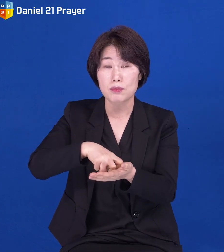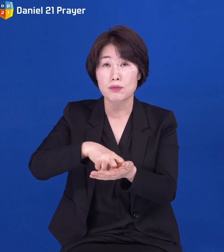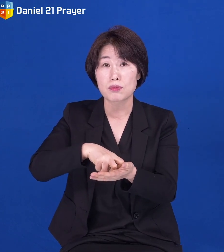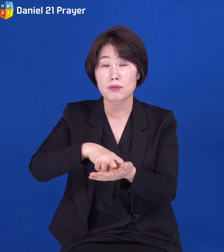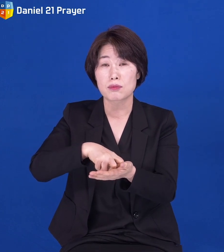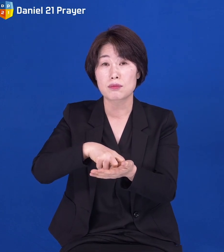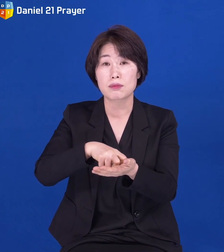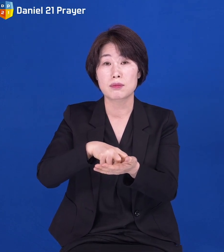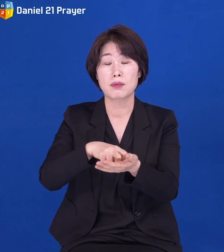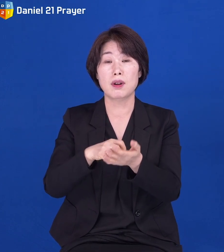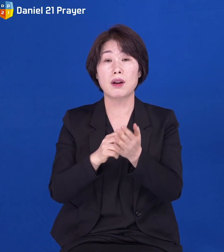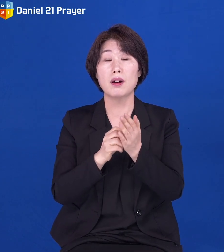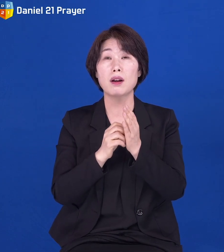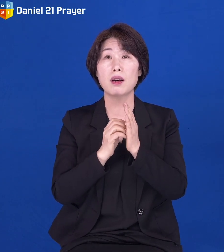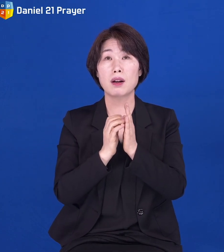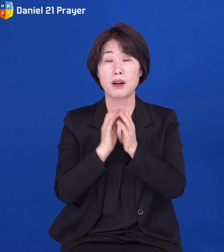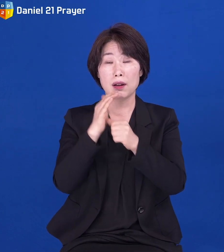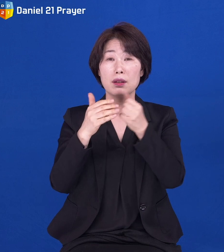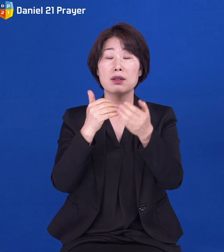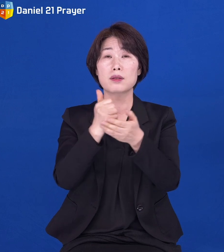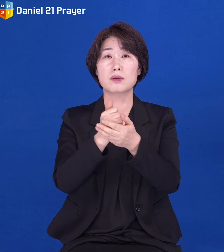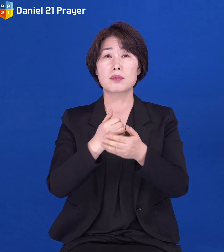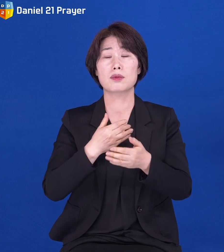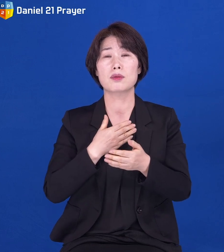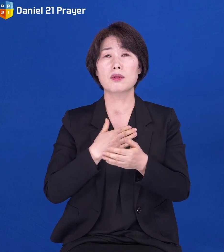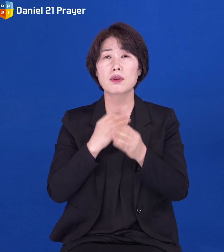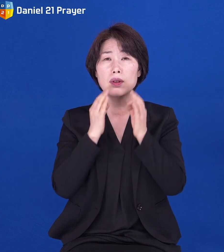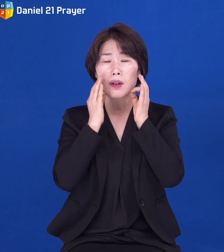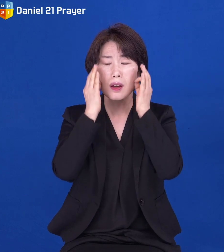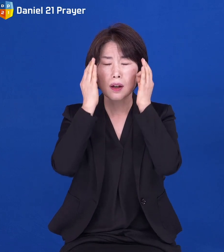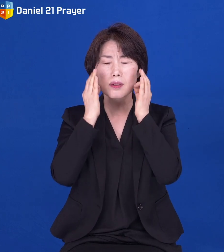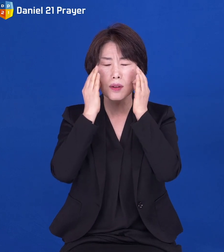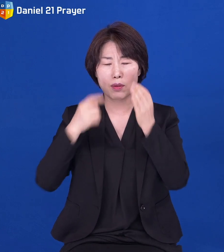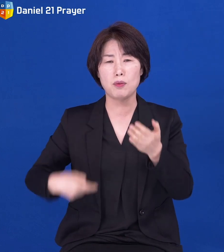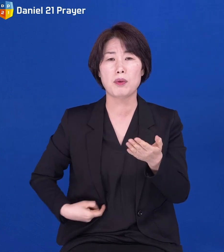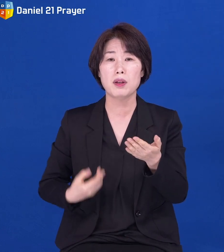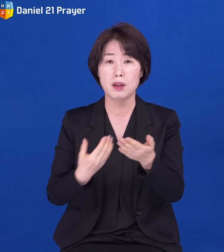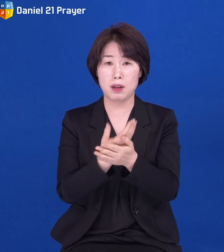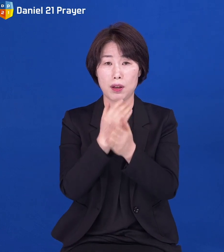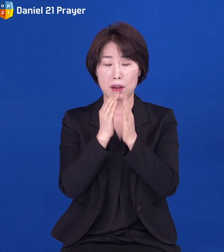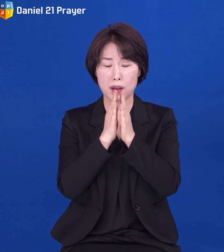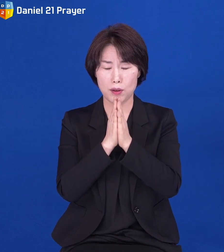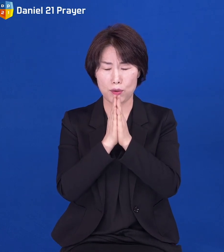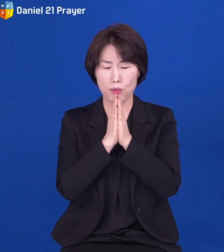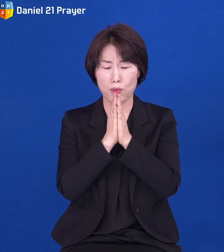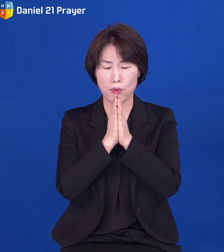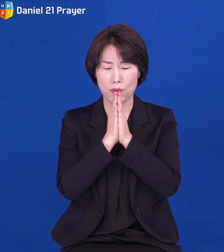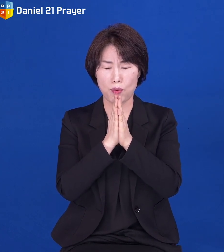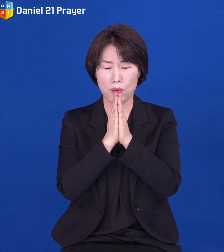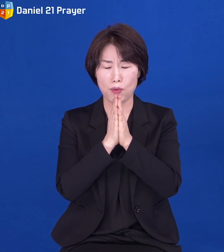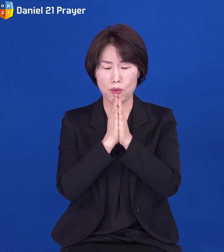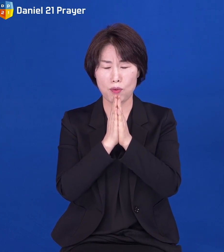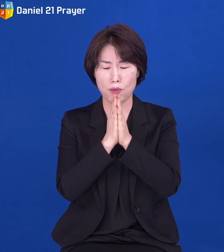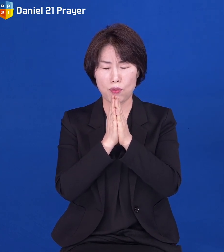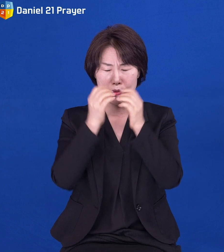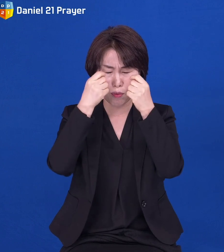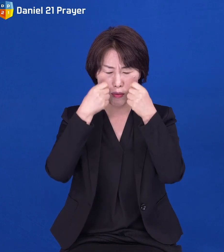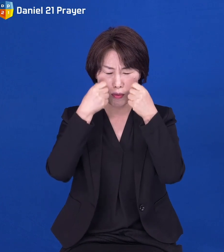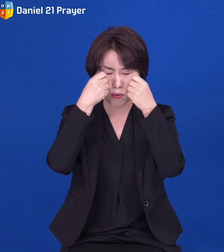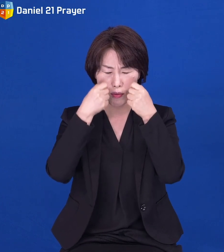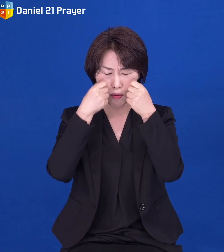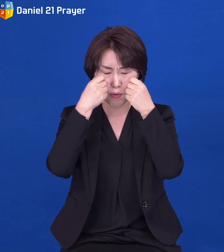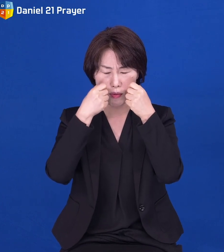그래서 하나님한테 너무나 간절히 회개 기도를 하시고 엄청나게 막 울분을 토하시면서 그